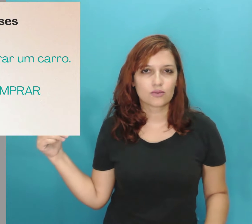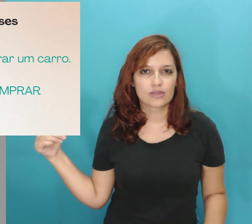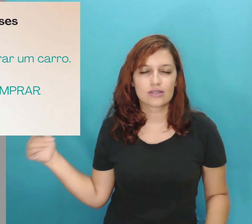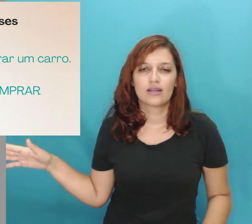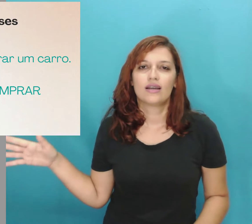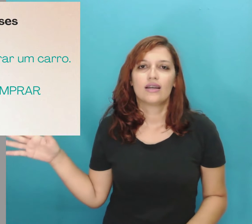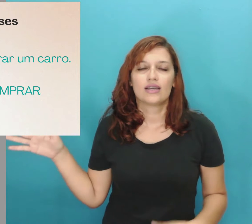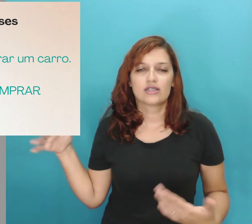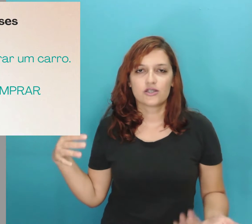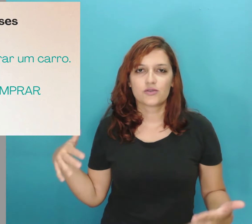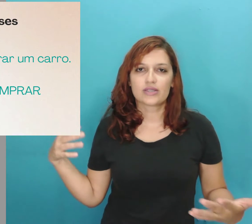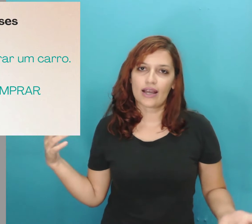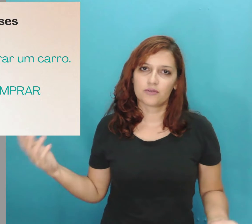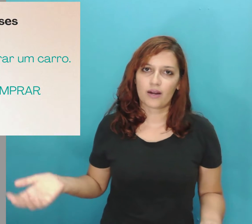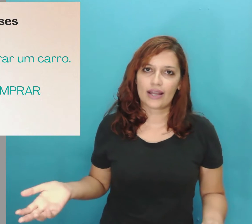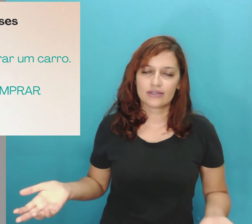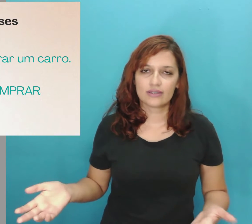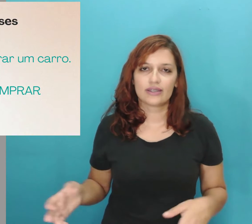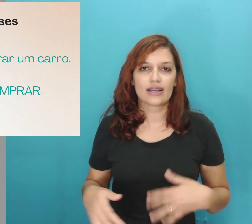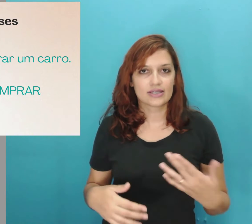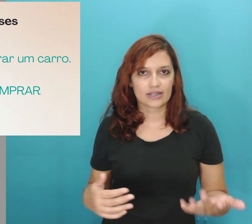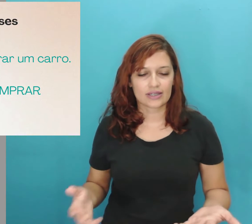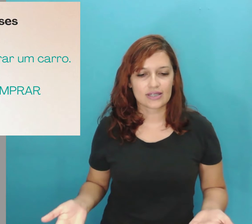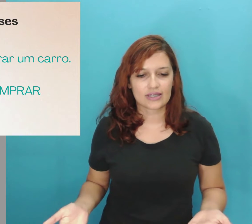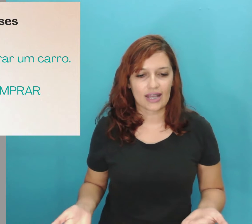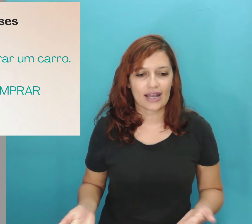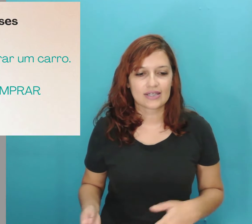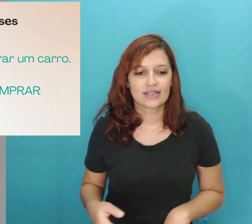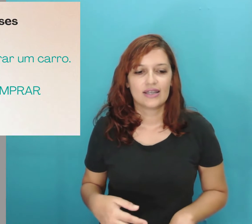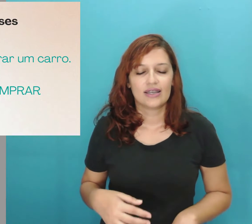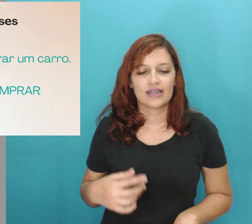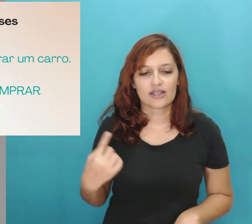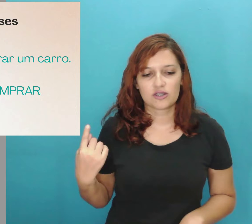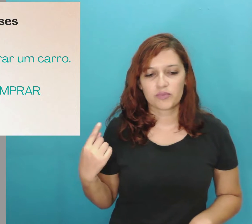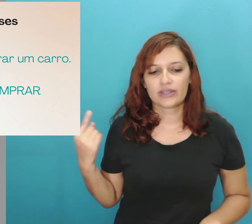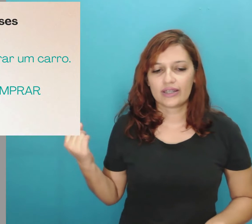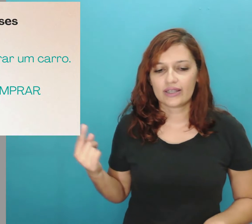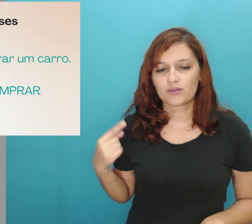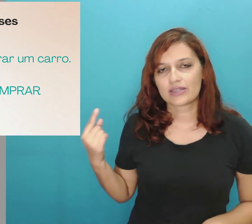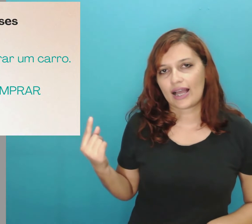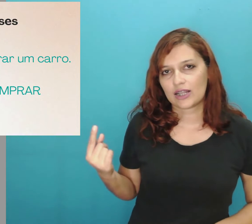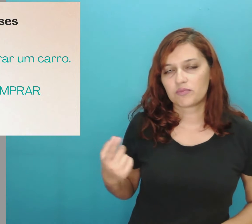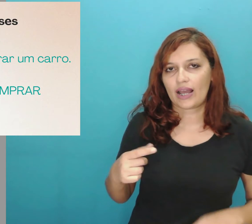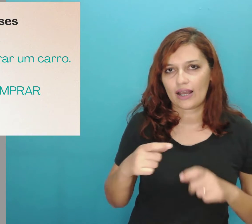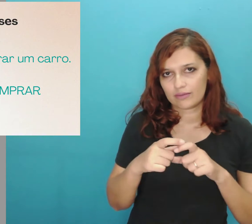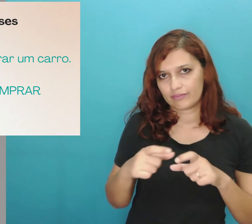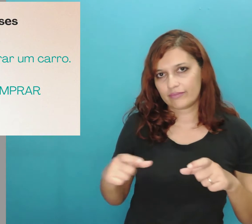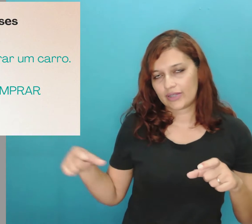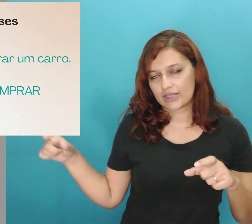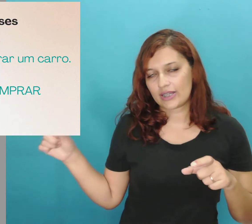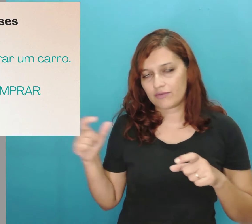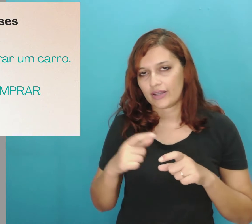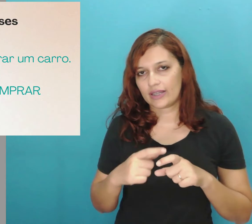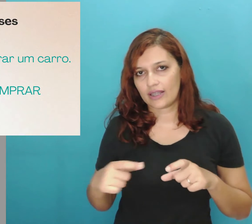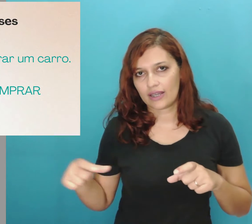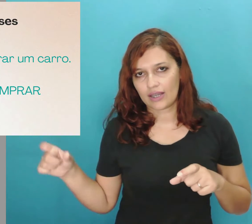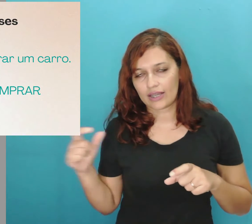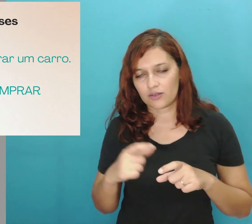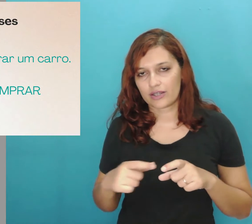mitos, existe o sign writing, que é a escrita de sinais, e que a gente poderia usá-la para escrever, né, aquilo que a gente